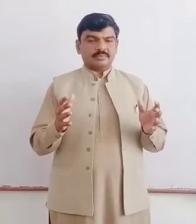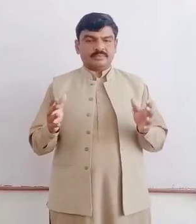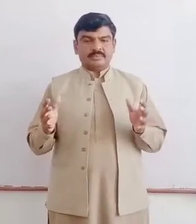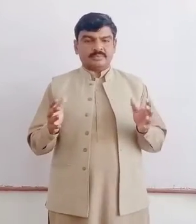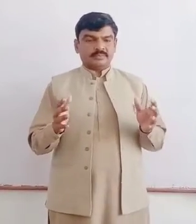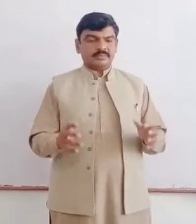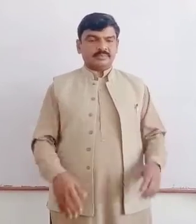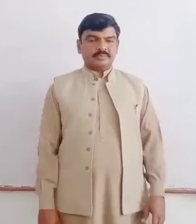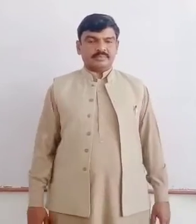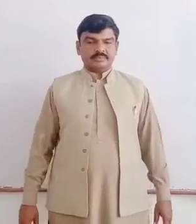खसरा,